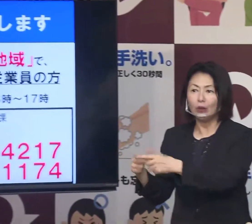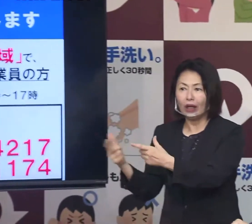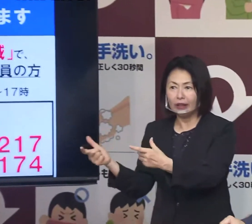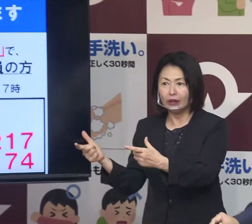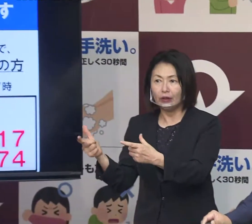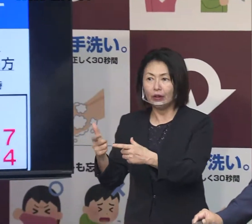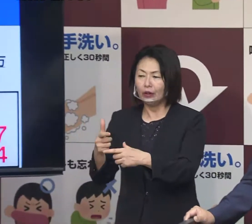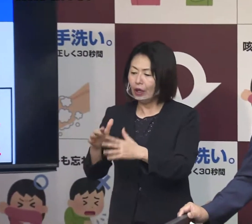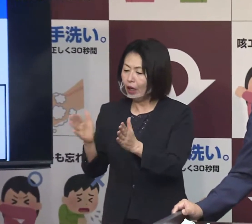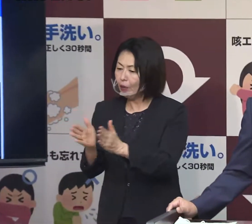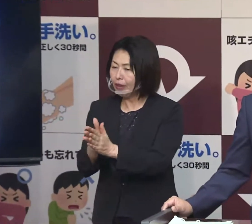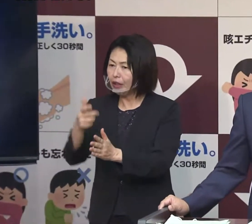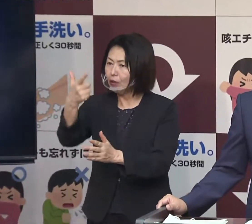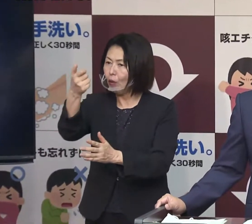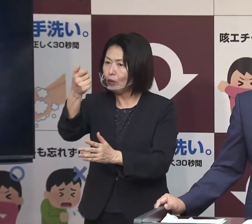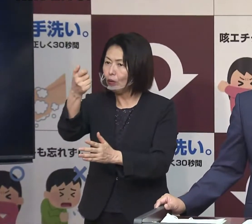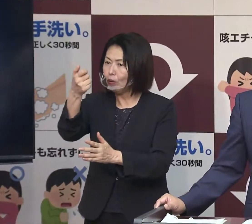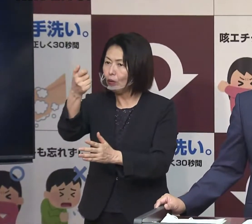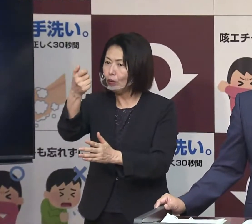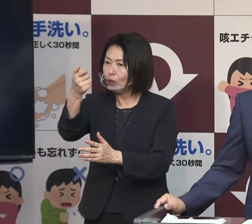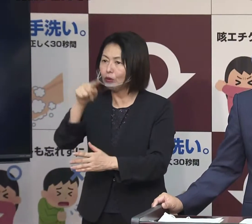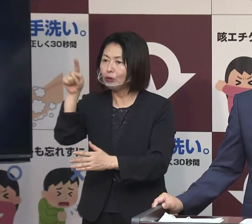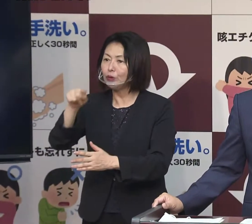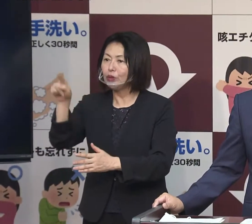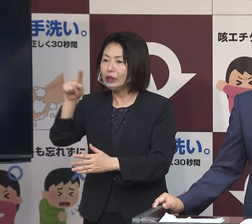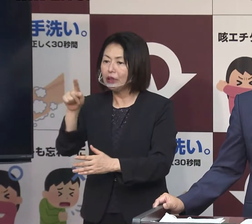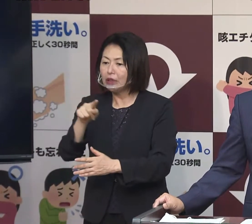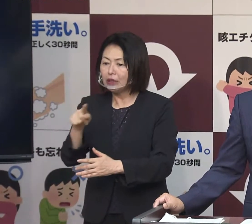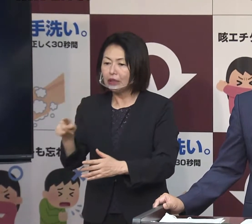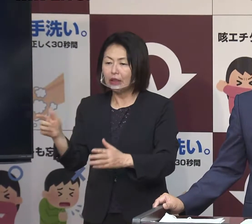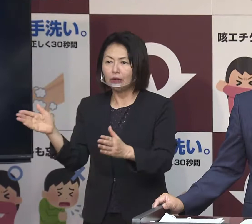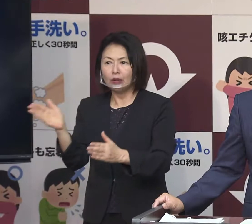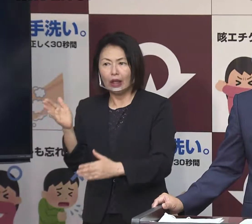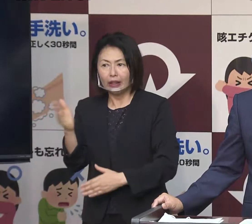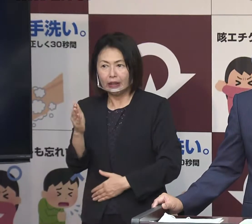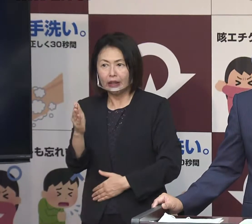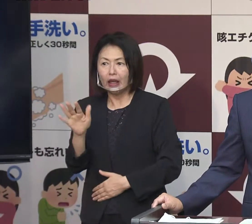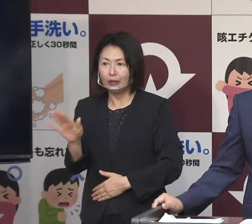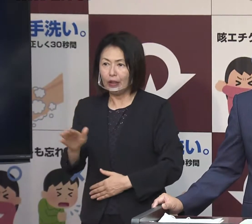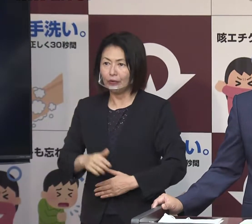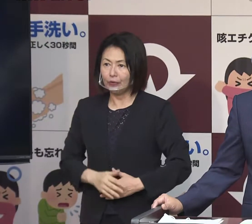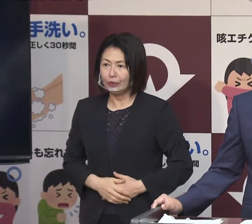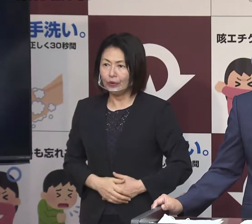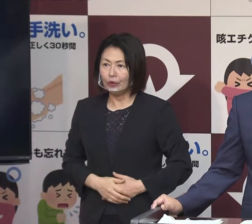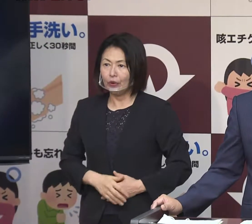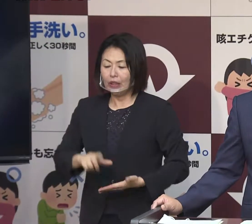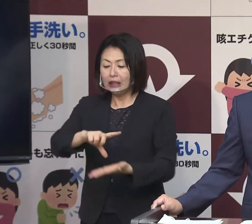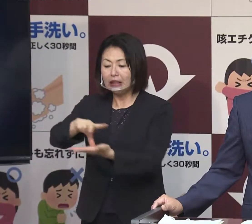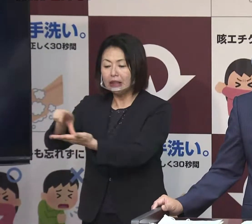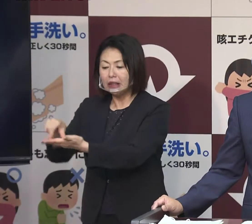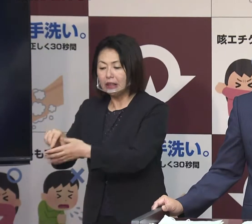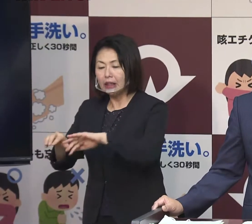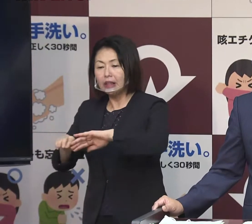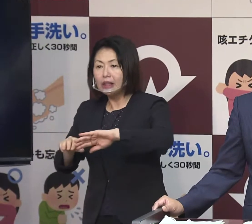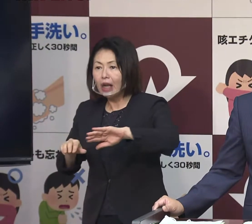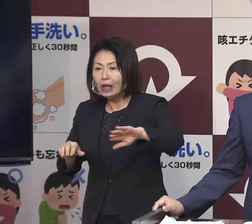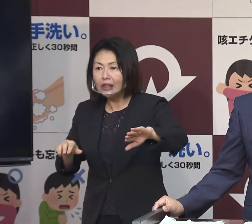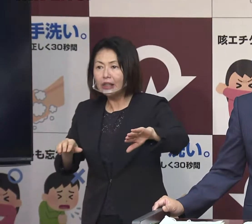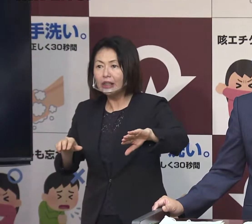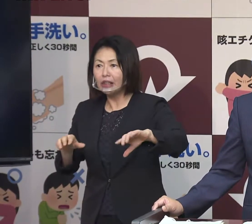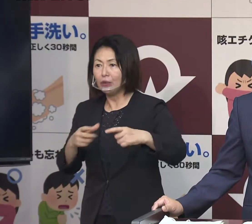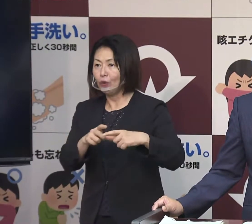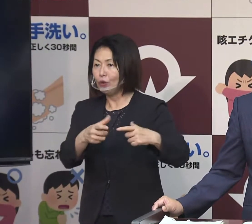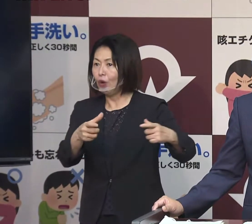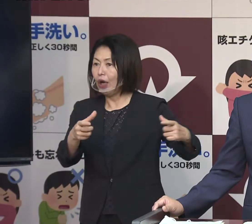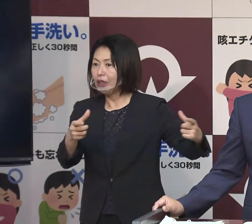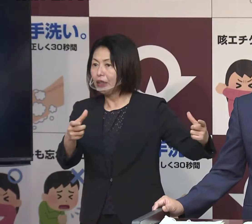6人近く、この自宅状態になっていますけれども、いわゆるその市中へのですね、その地域以外の市中の広がりについ